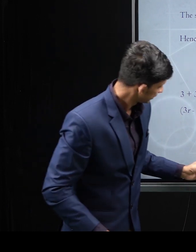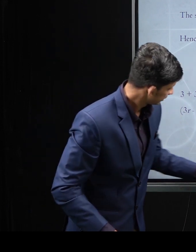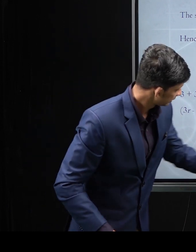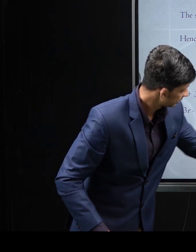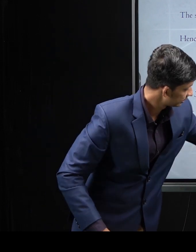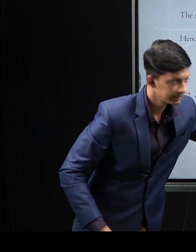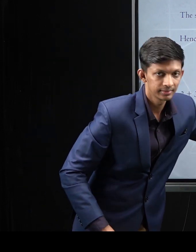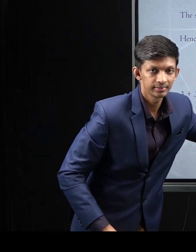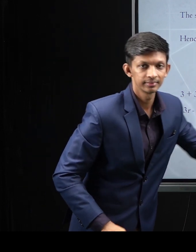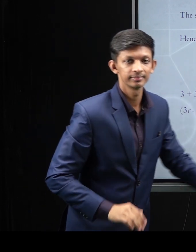7 7/3.